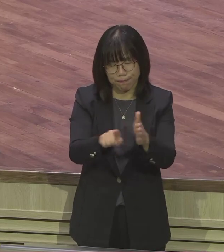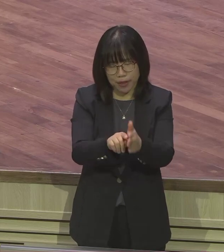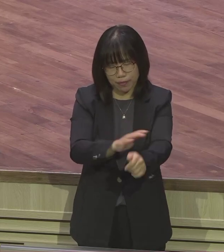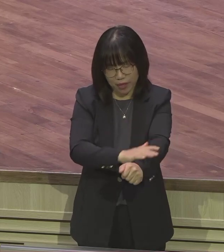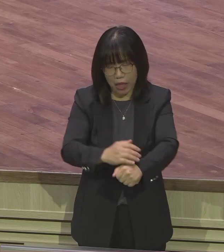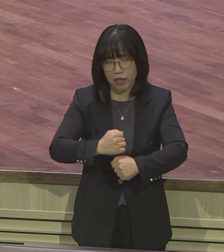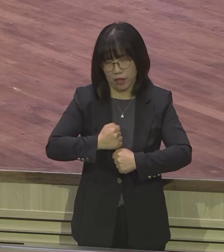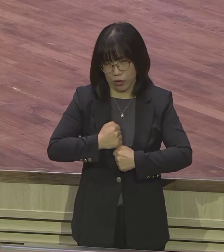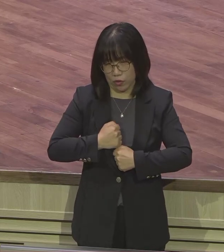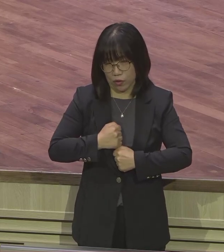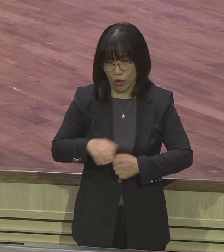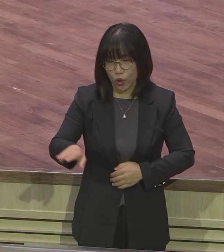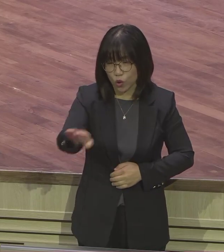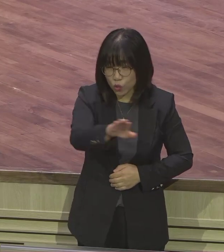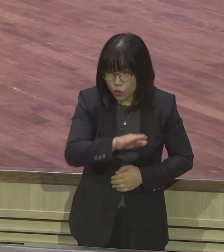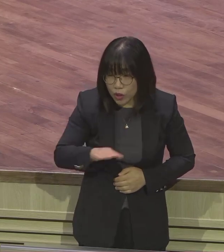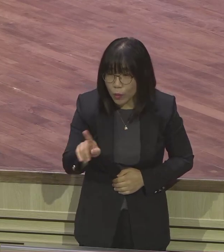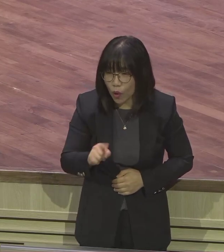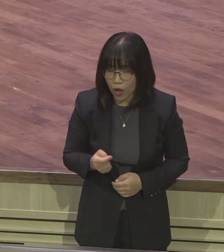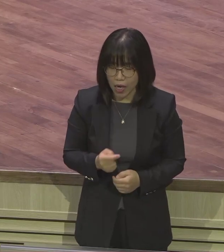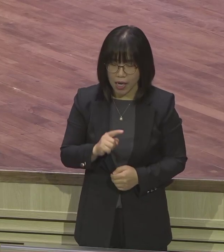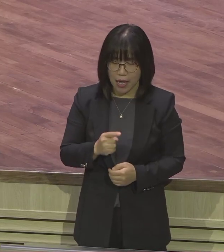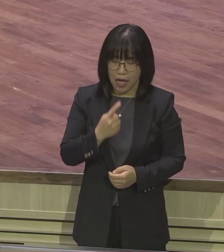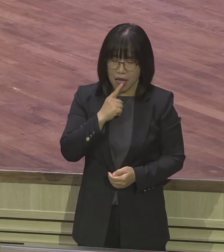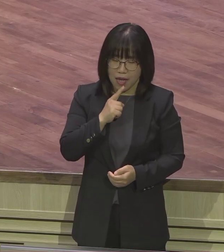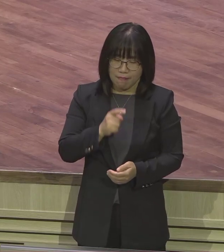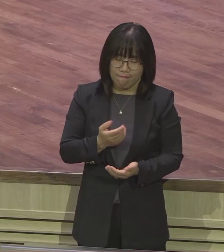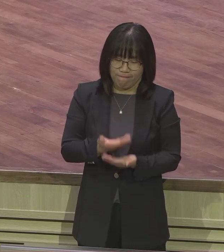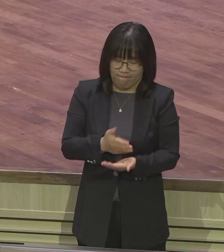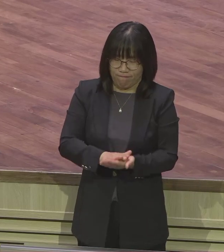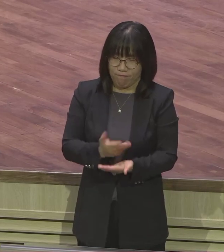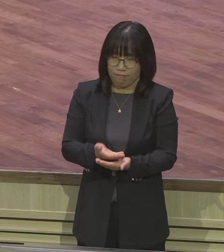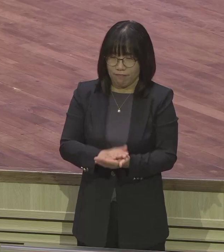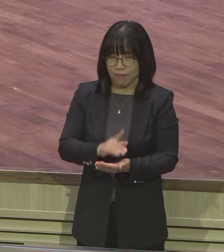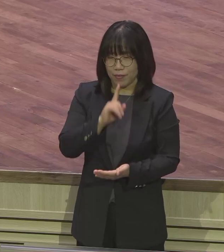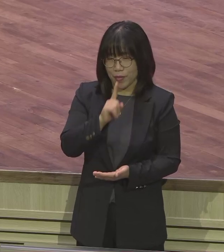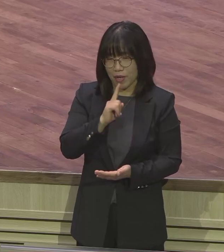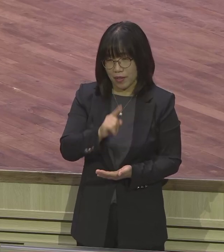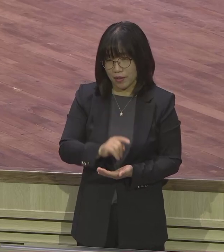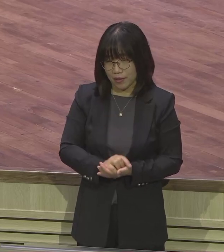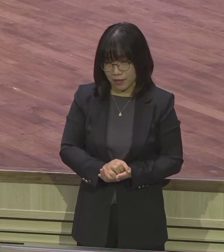그렇게 헤떡헤떡 그냥 뭐 한여름 달지처럼 그렇게 왔다 갔다 그런 분 아니에요.